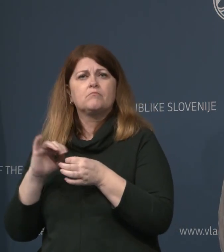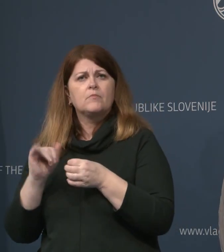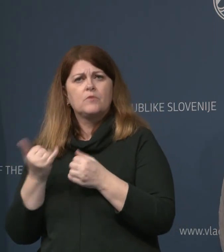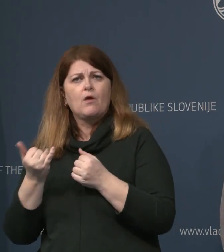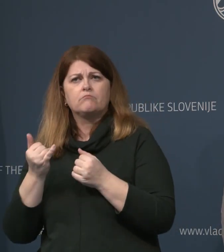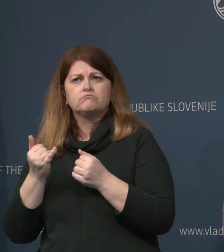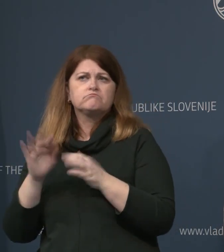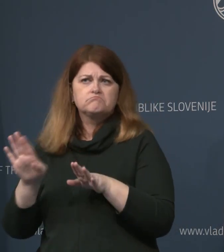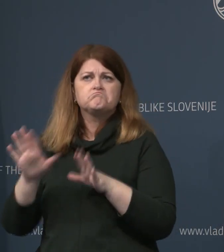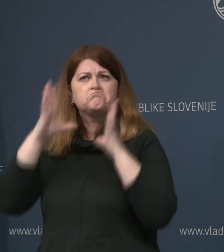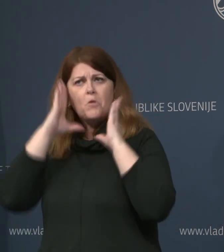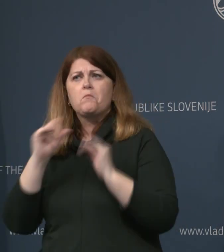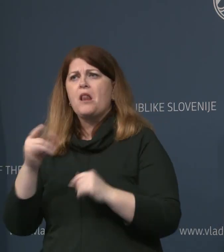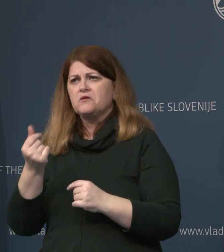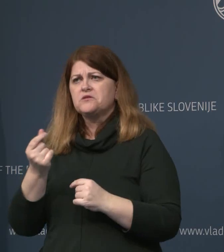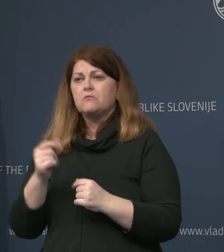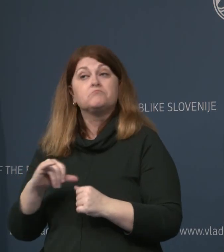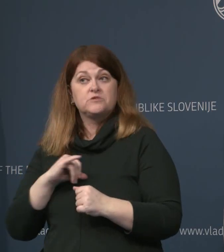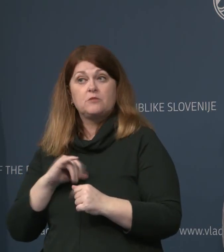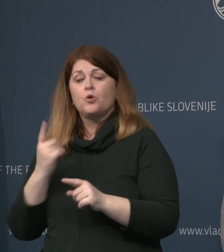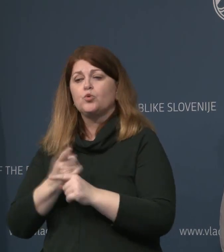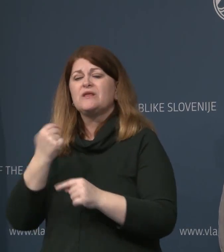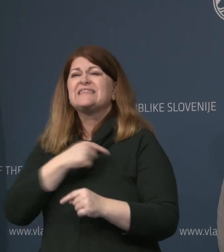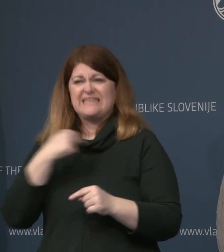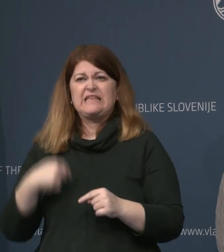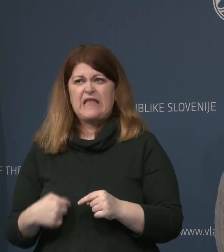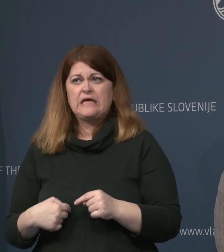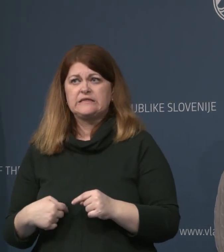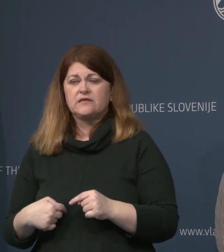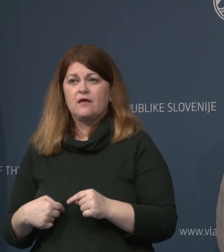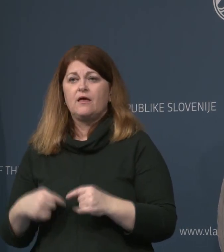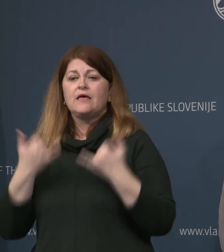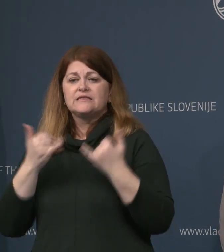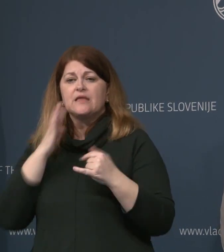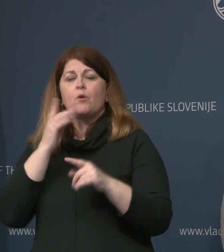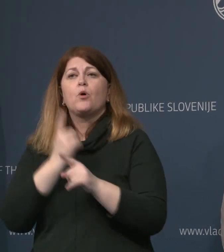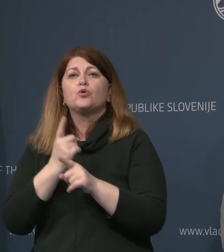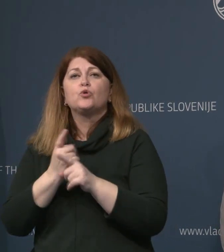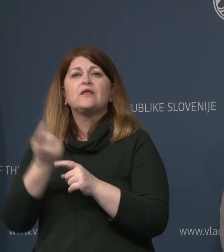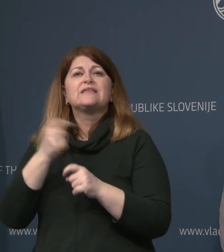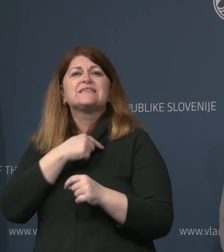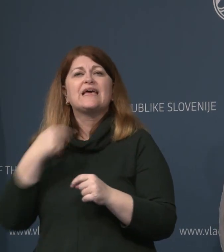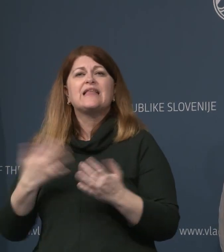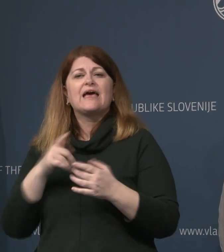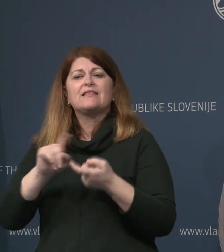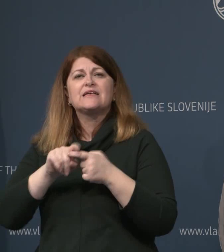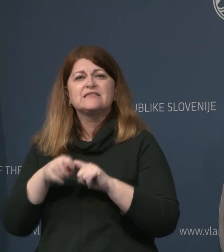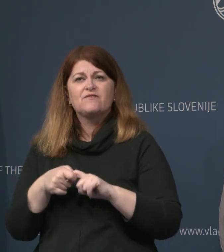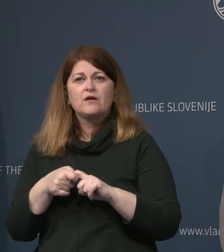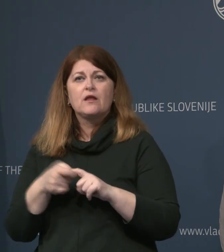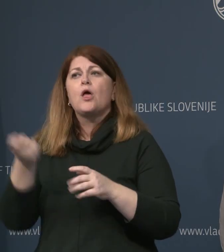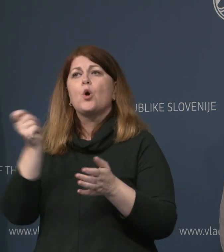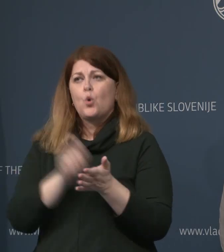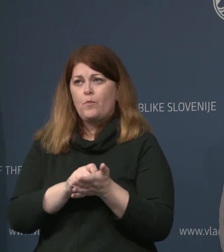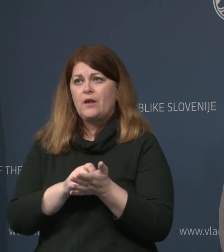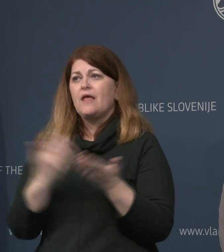rekel, normalne cene. Zanimivo. In tudi iz Kitajske, seveda zdaj bomo tudi iz Kitajske nekaj teh stvari verjetno